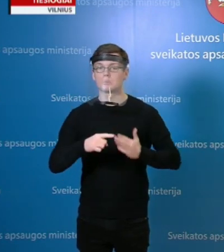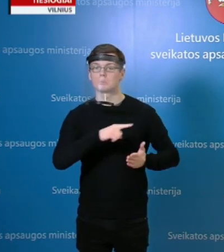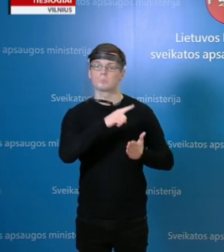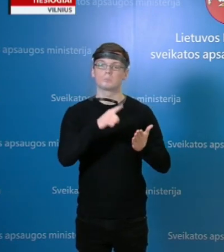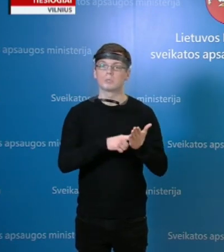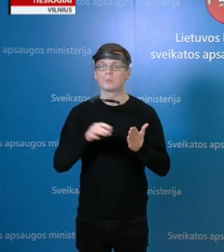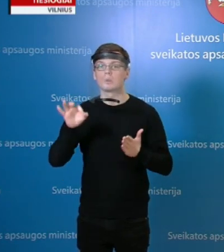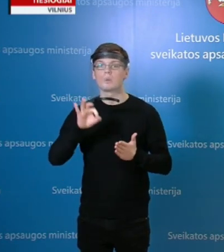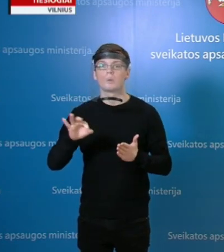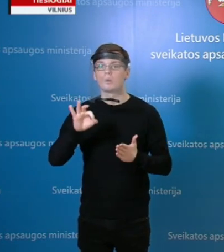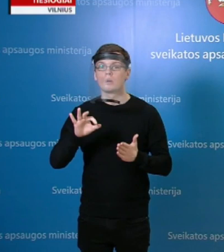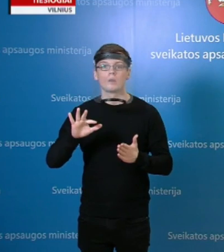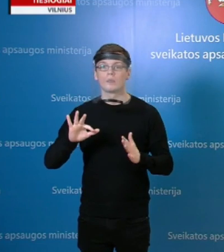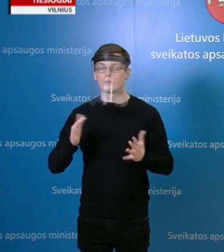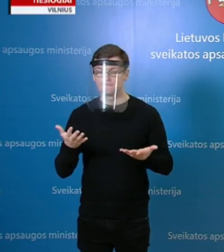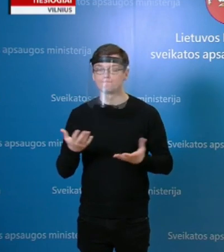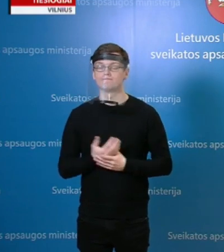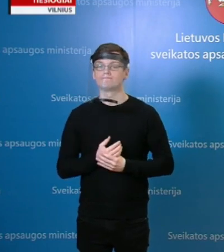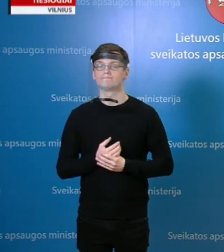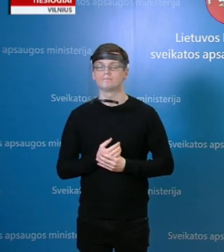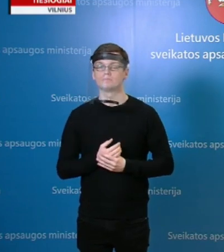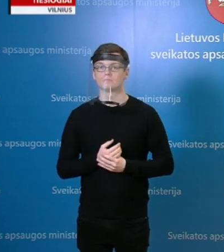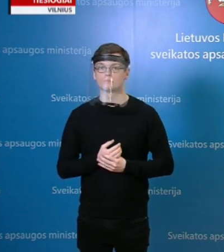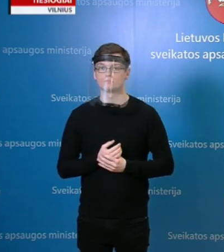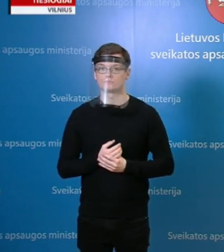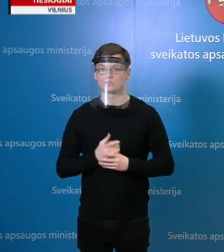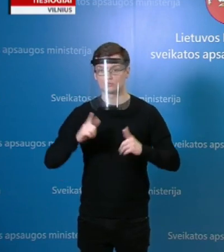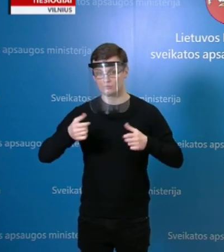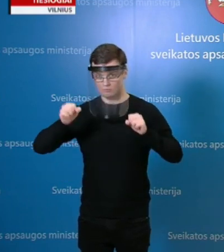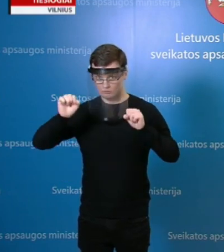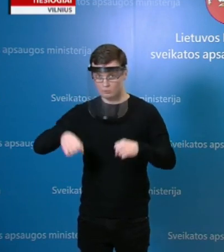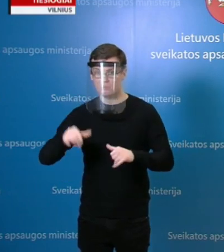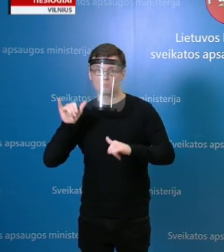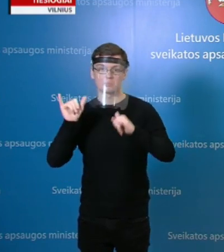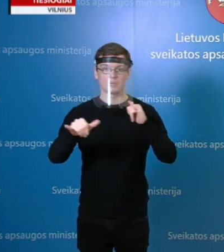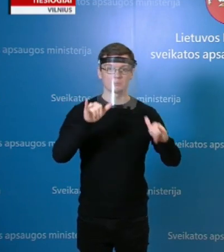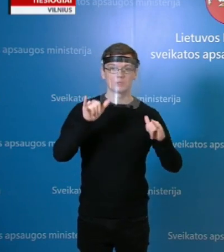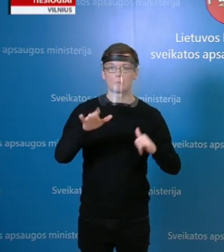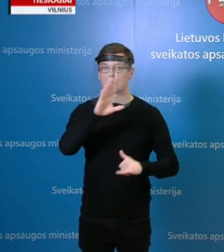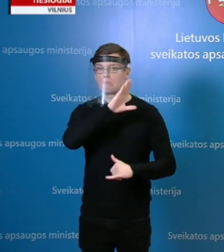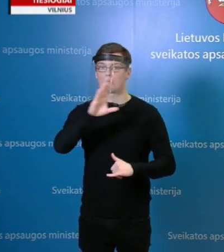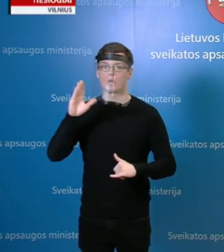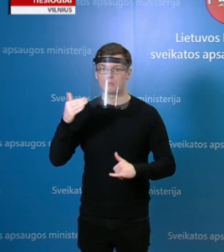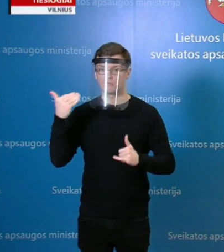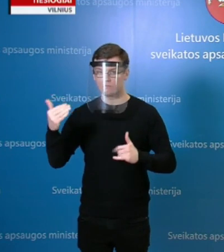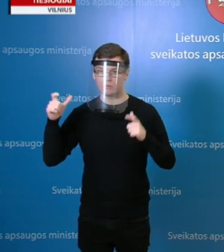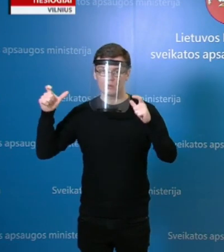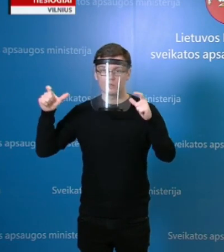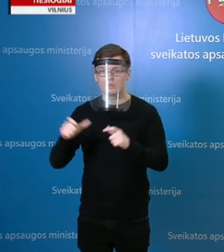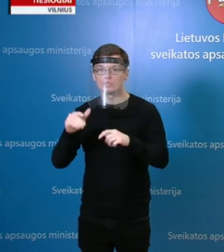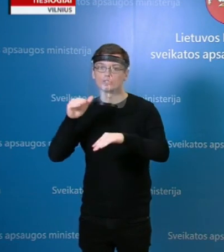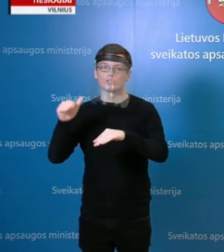iš tiesų, ar jau galima lankyti mamas laikinas karantino sąlygos išvendinimo